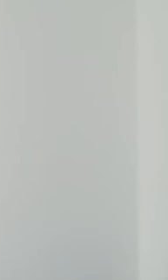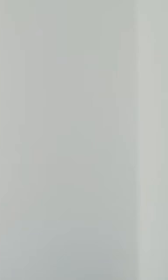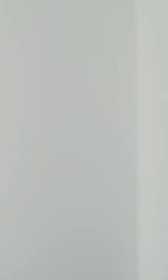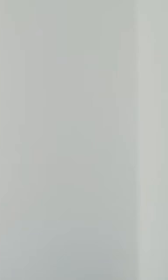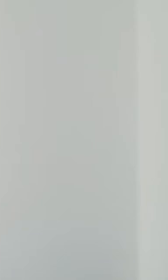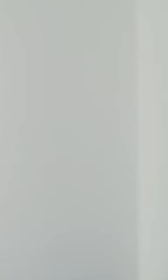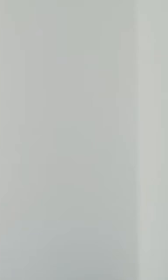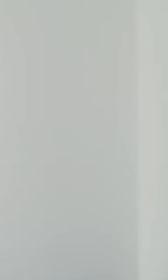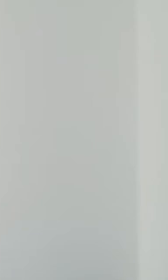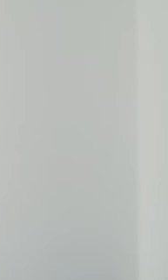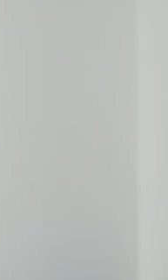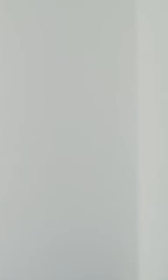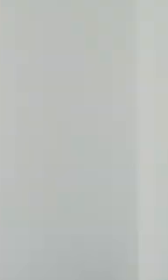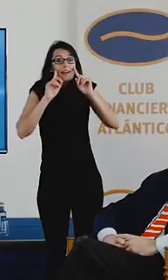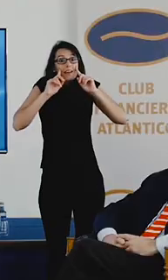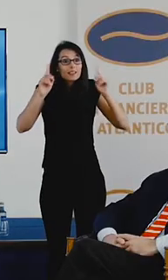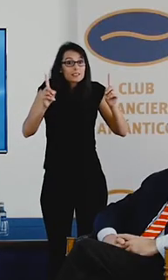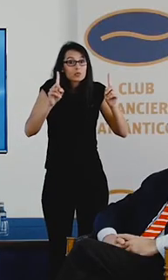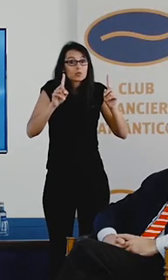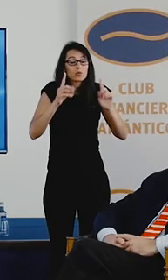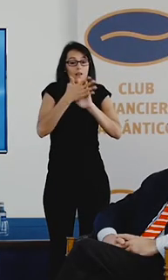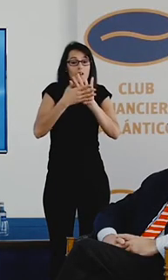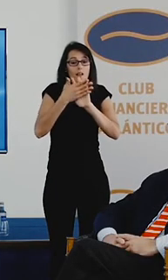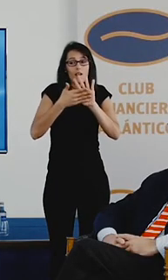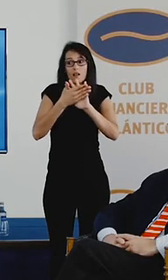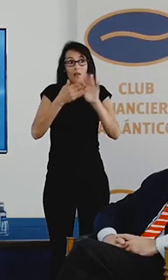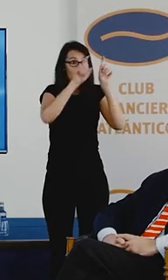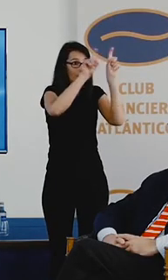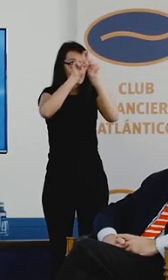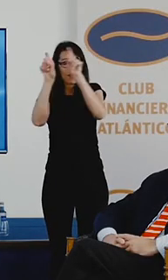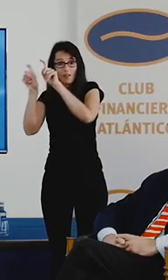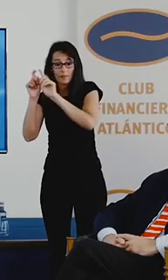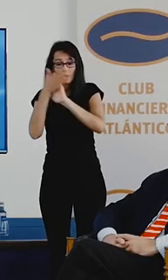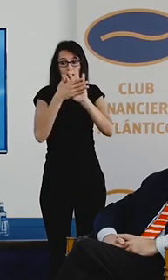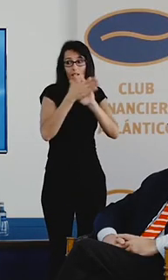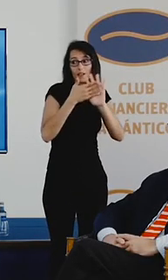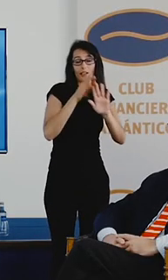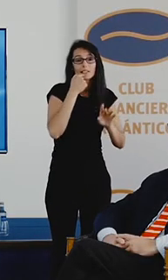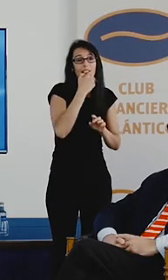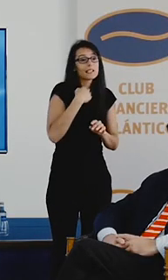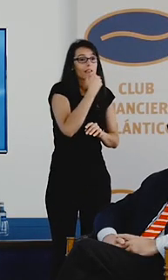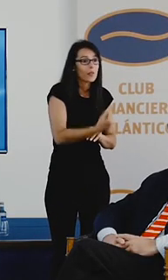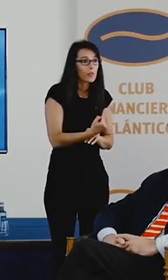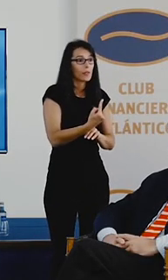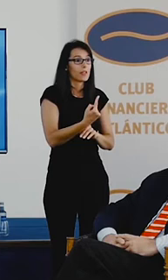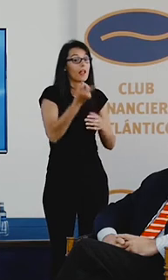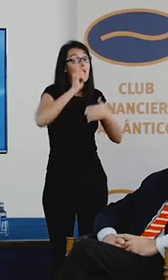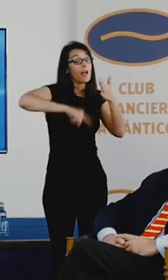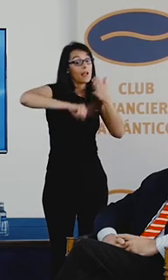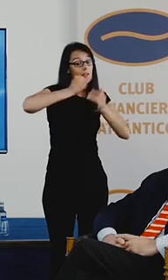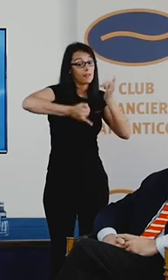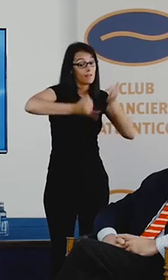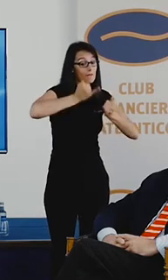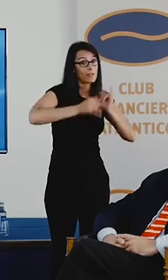lado, pero también para poder hacer algo, y hablamos entre empresarios, que no se ha hecho nunca, que es renting de bicis, que no se podía hacer precisamente por falta